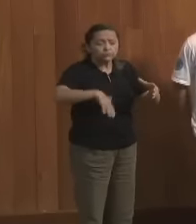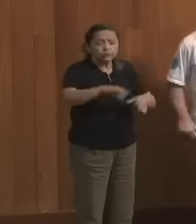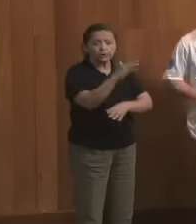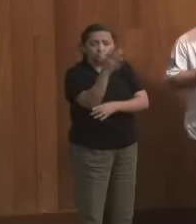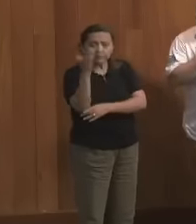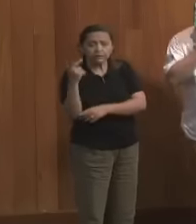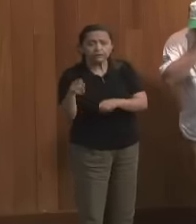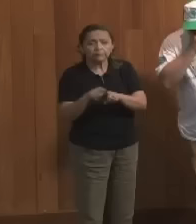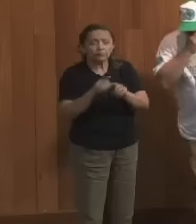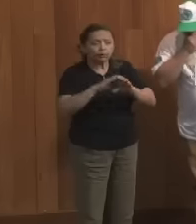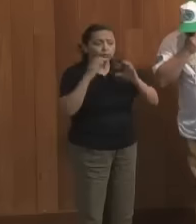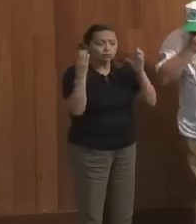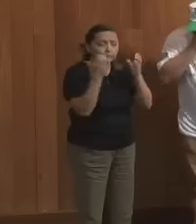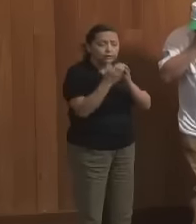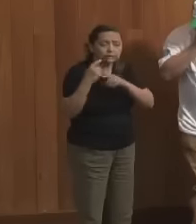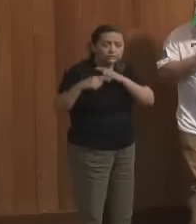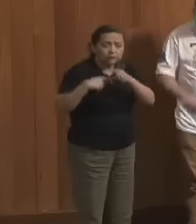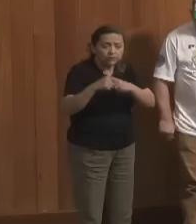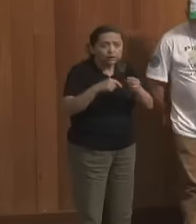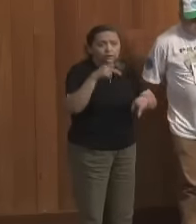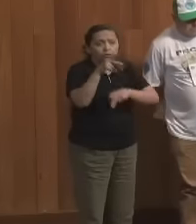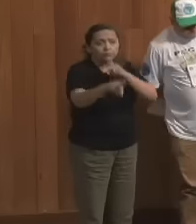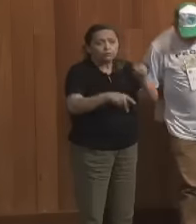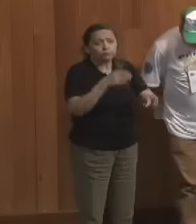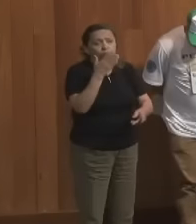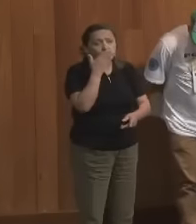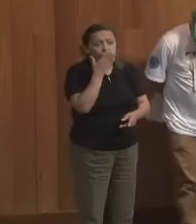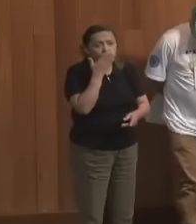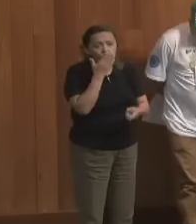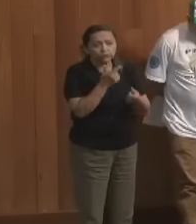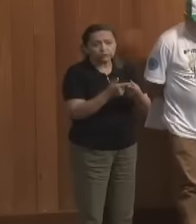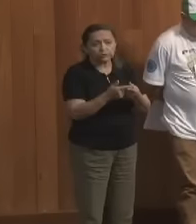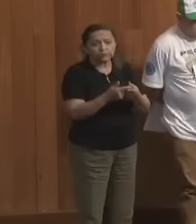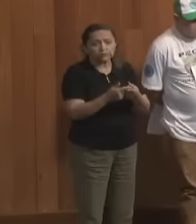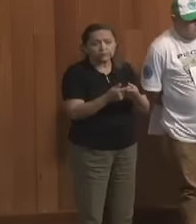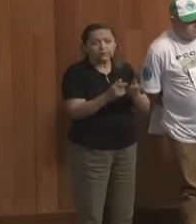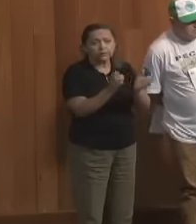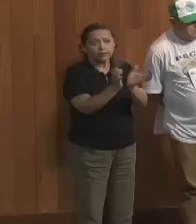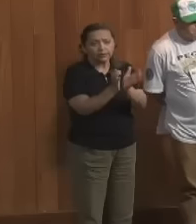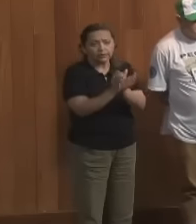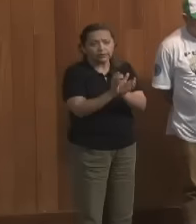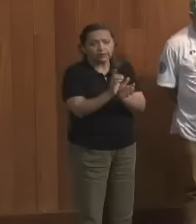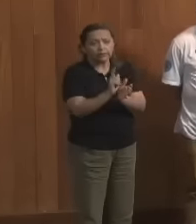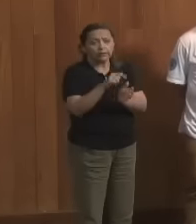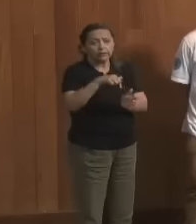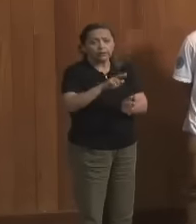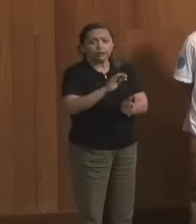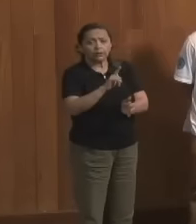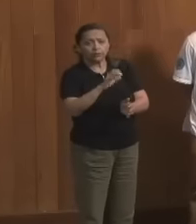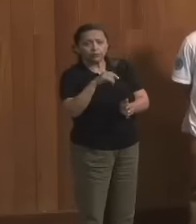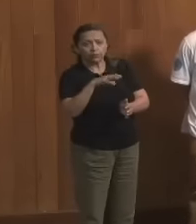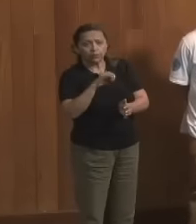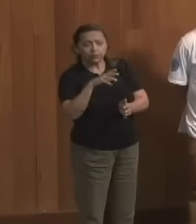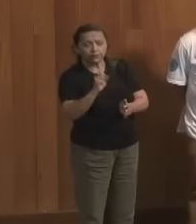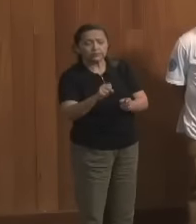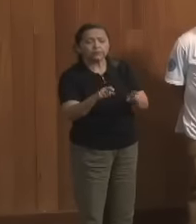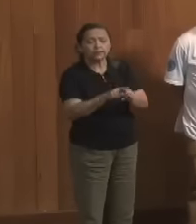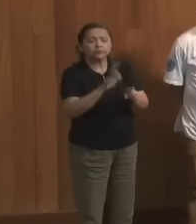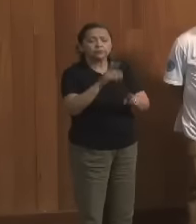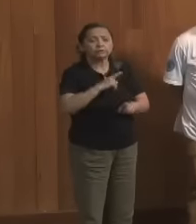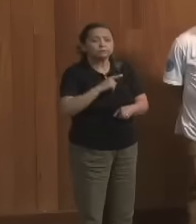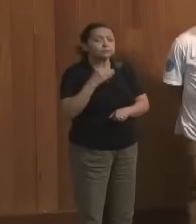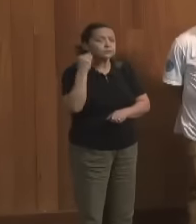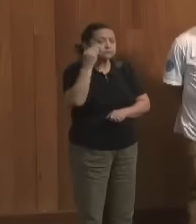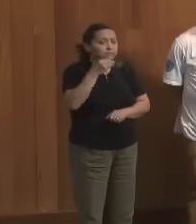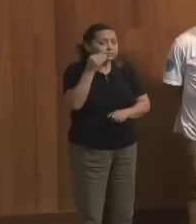com comunidades tradicionais, povos indígenas e quilombolas. A gente já teve uma